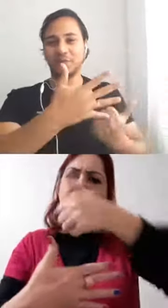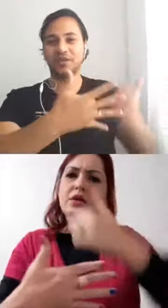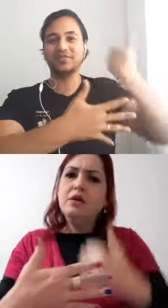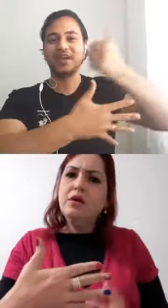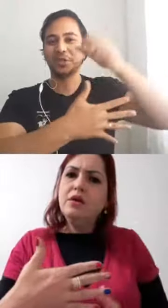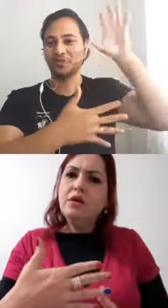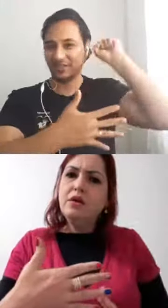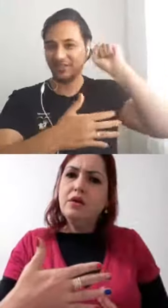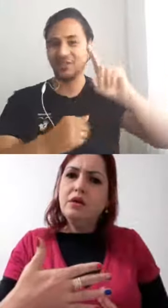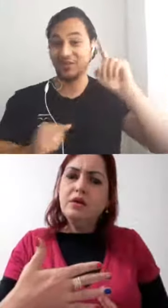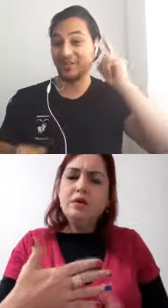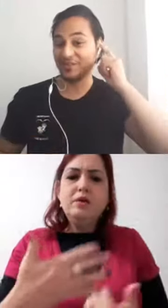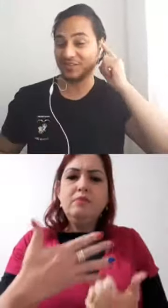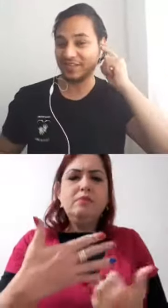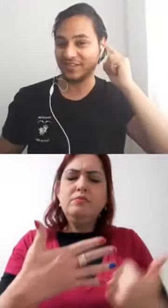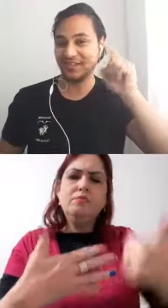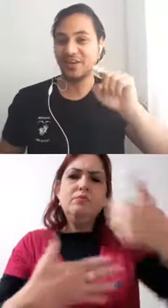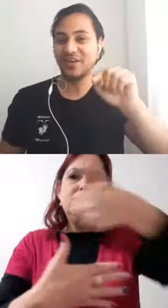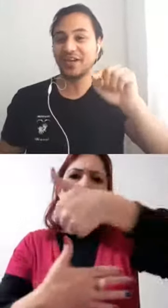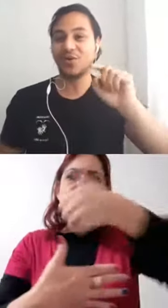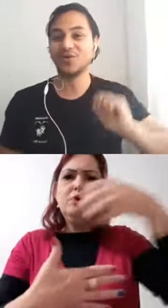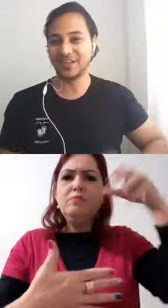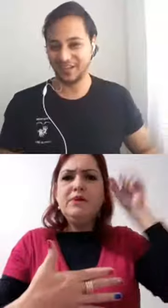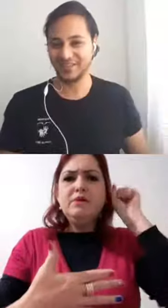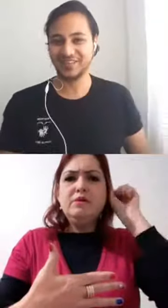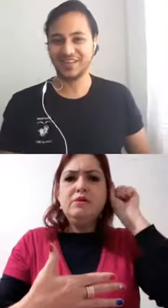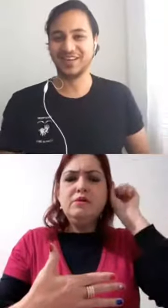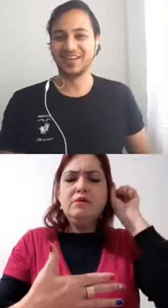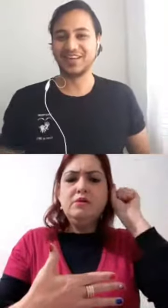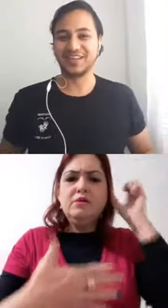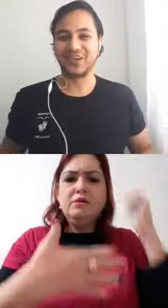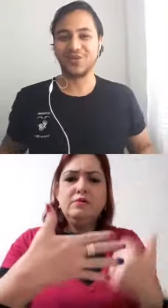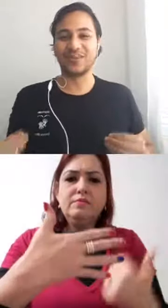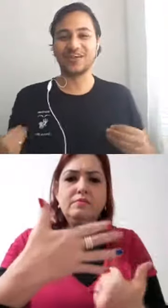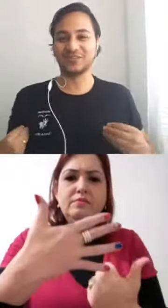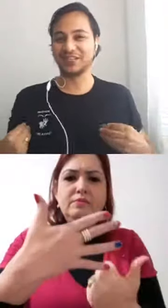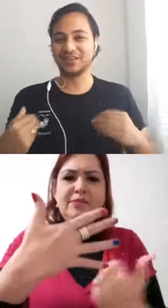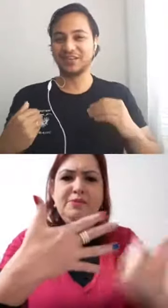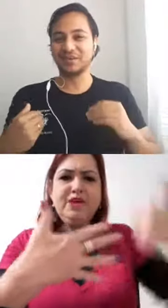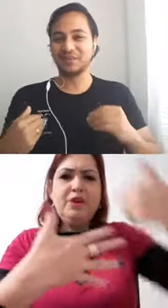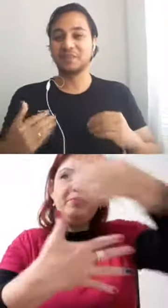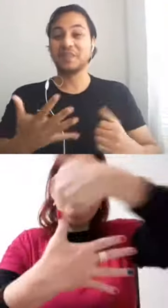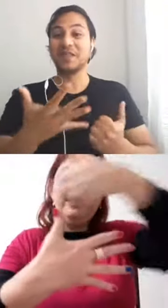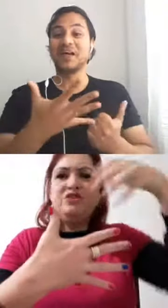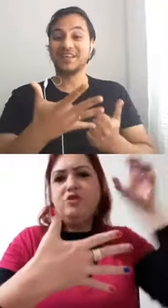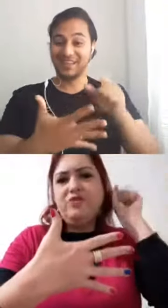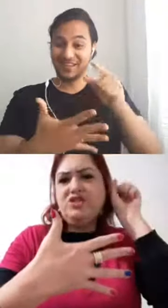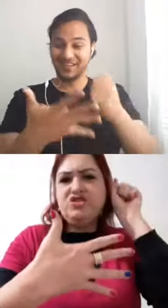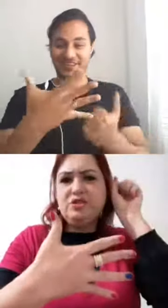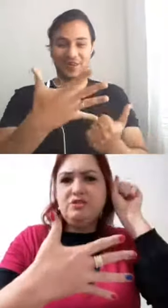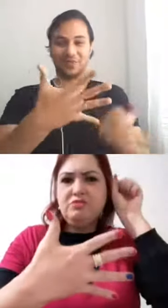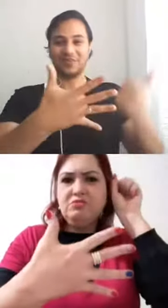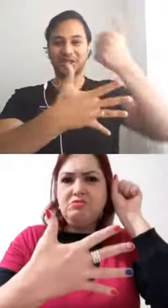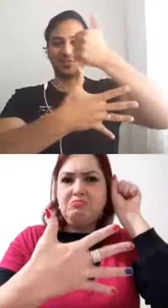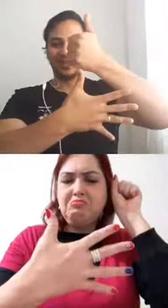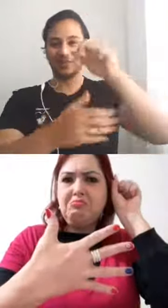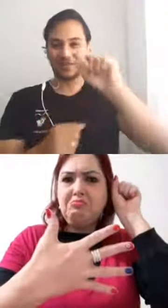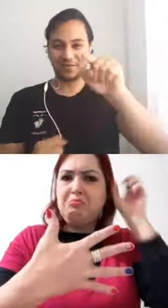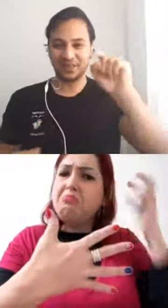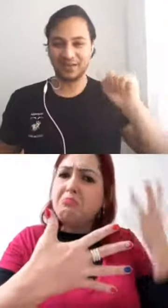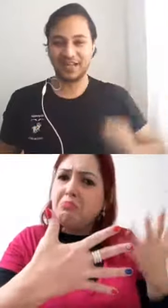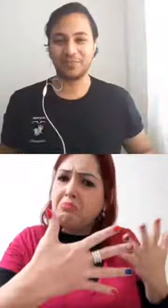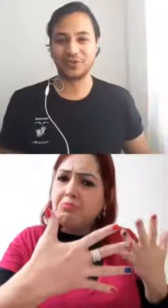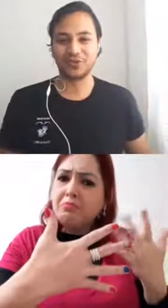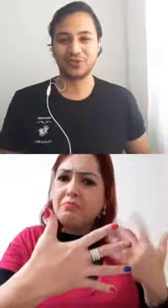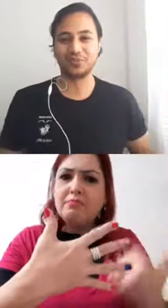Então, privilégio ouvinte. Eu vi esse sinal ontem. Então, eu não sei se. Mas por que o privilégio ouvinte? Isso, então, privilégio ouvinte. Eu vou